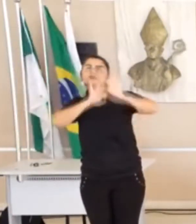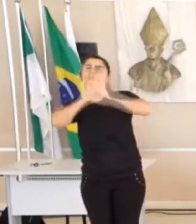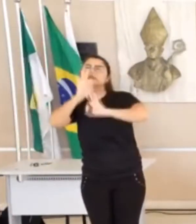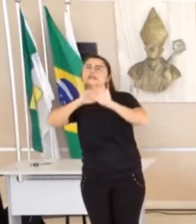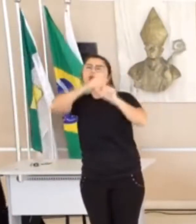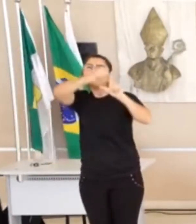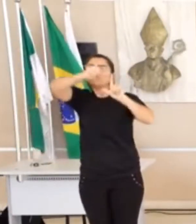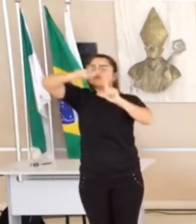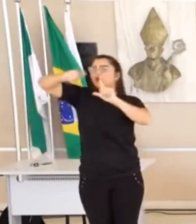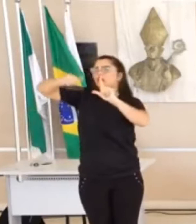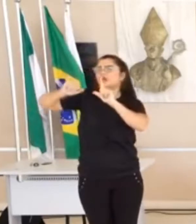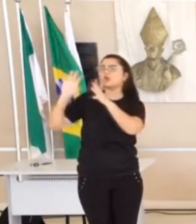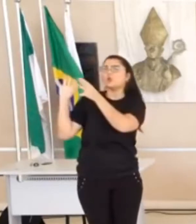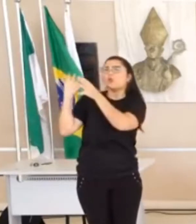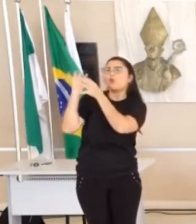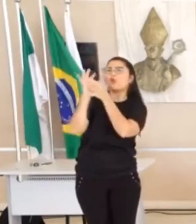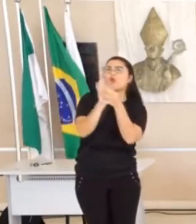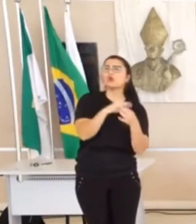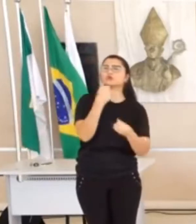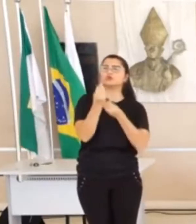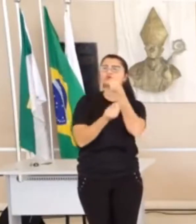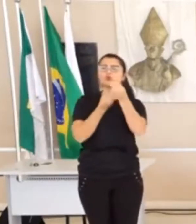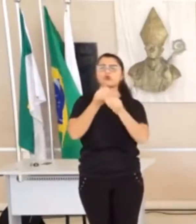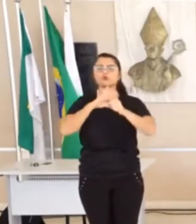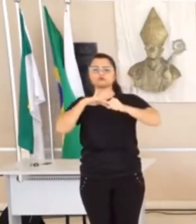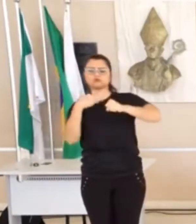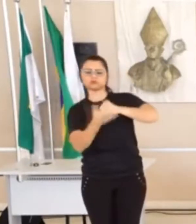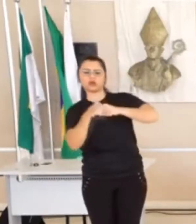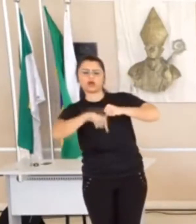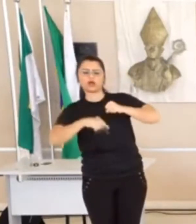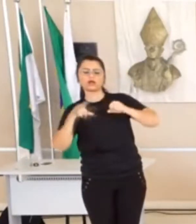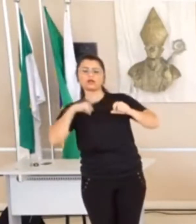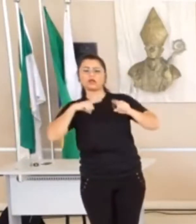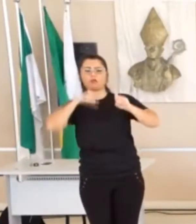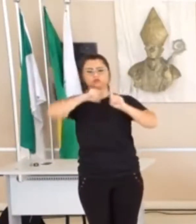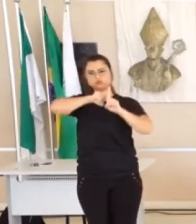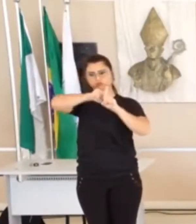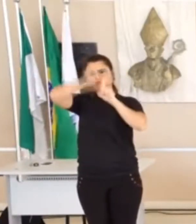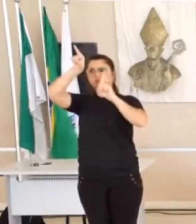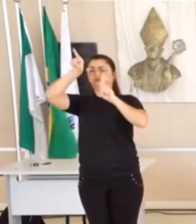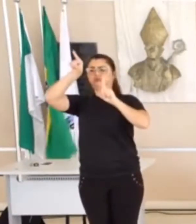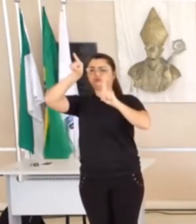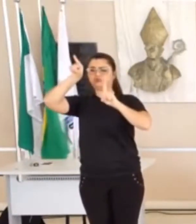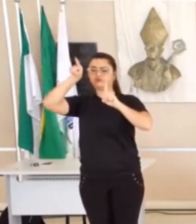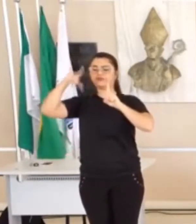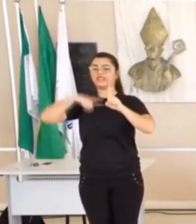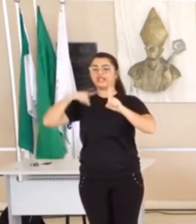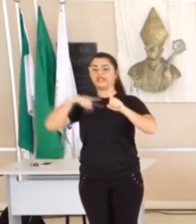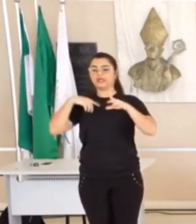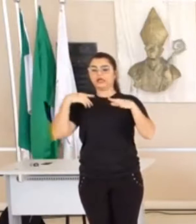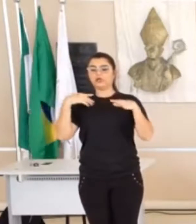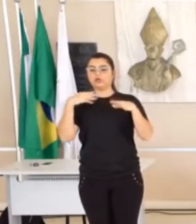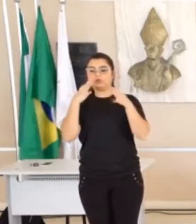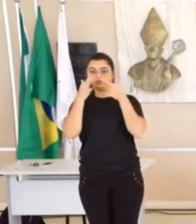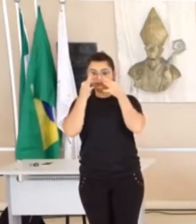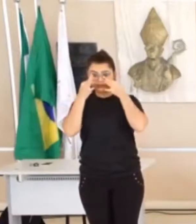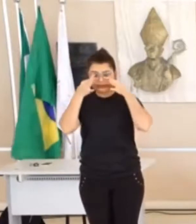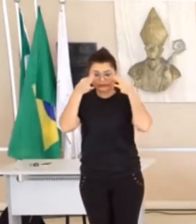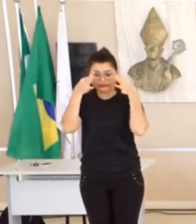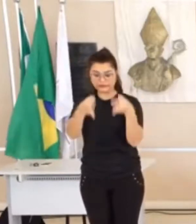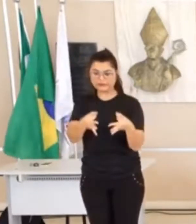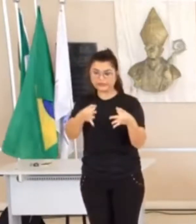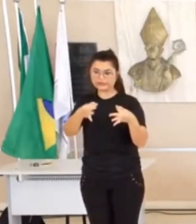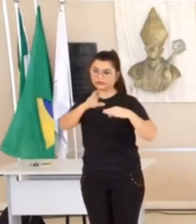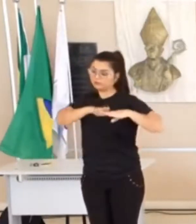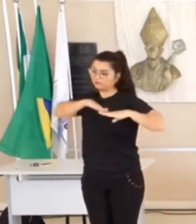evidenciar que estamos, sim, no pico da pandemia aqui no estado, e há necessidade de uma atenção ainda mais redobrada para a